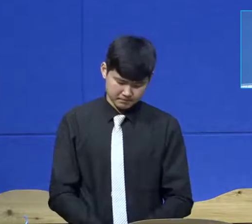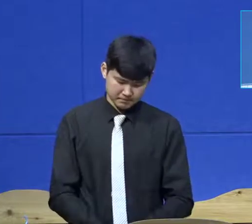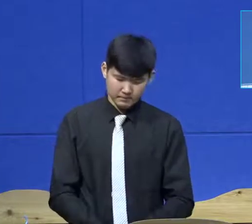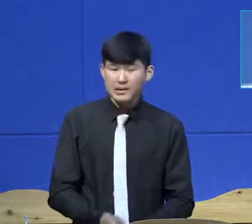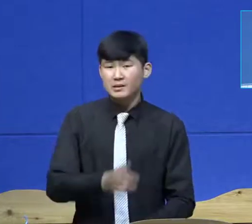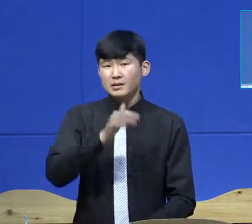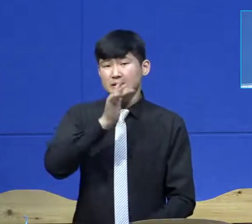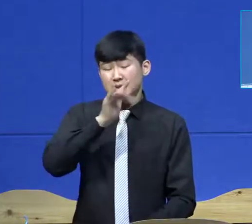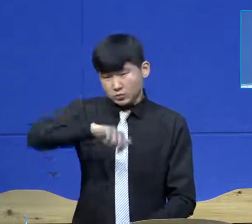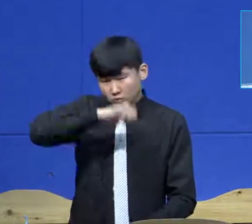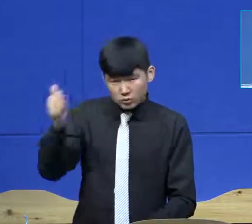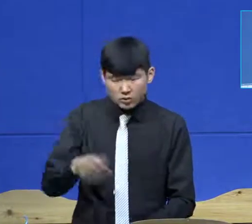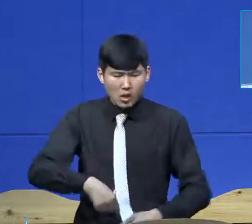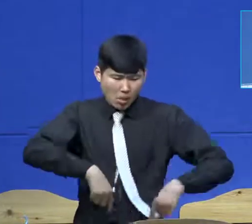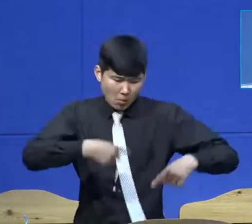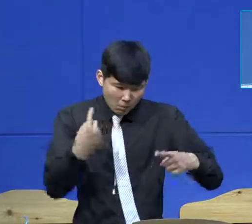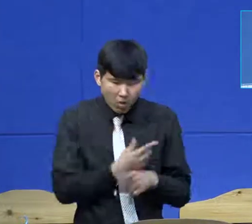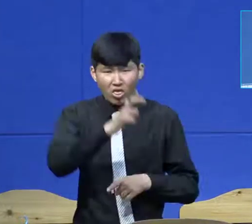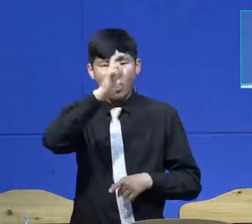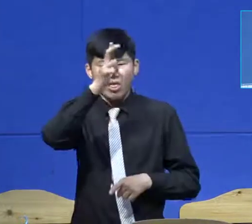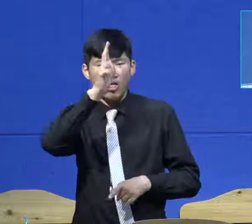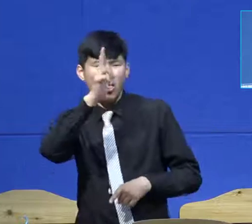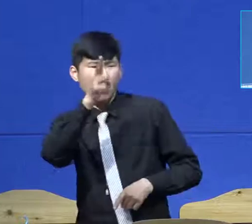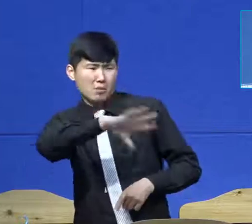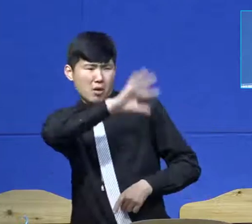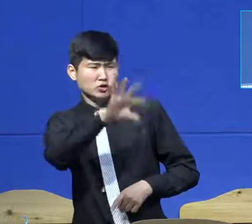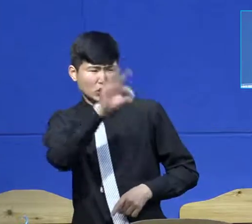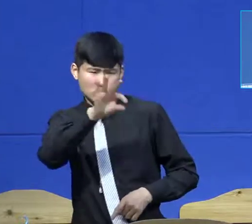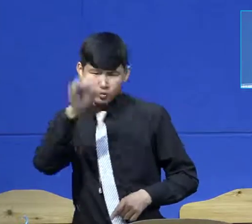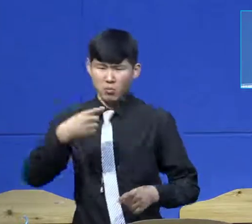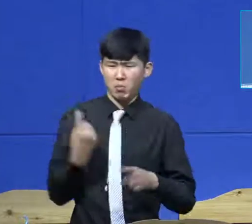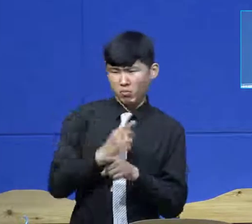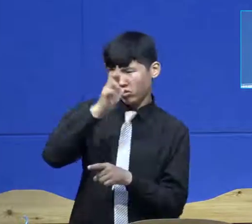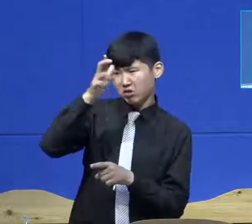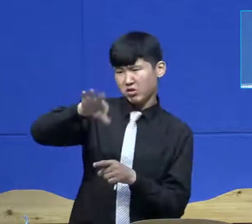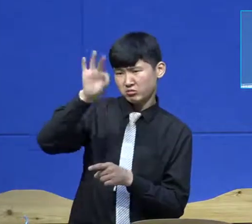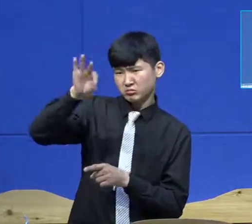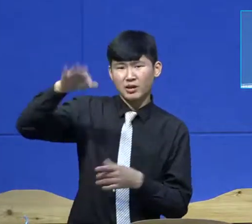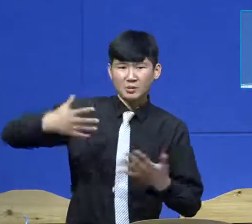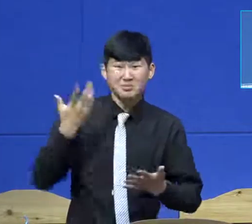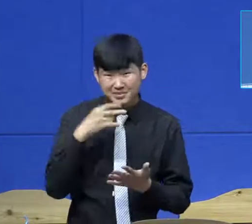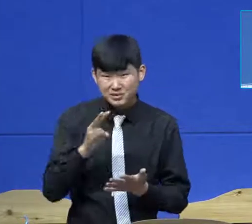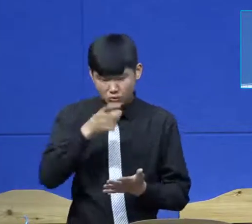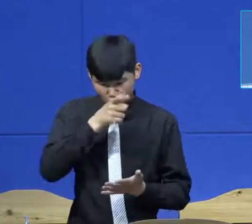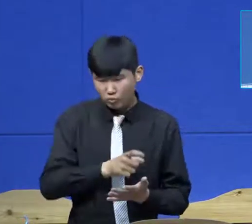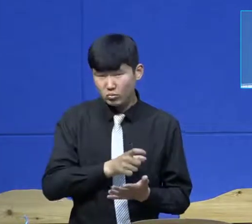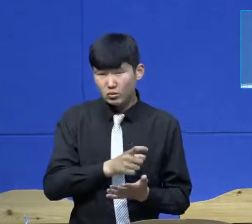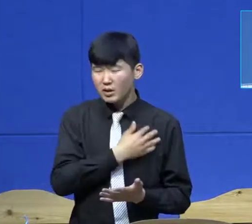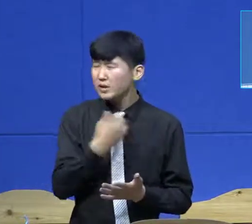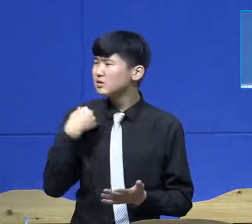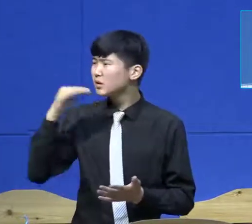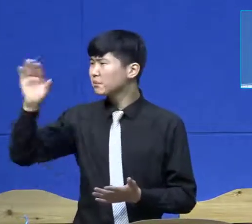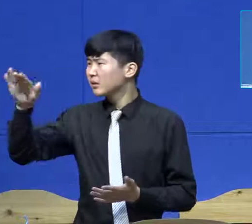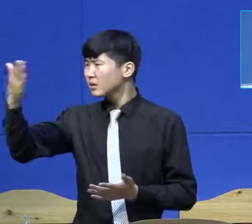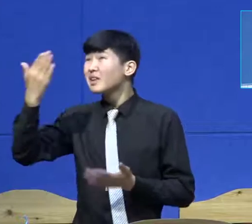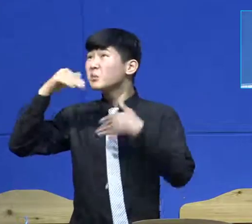Насан туршдаа гинт хэрэгэл муу муухайг сонгож хийж амьдэрсэн хүн. Эзэн Та деважин дээр явахдаа намайг